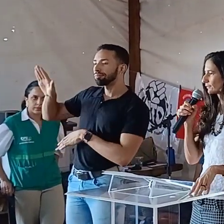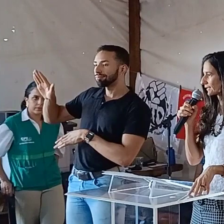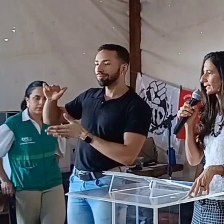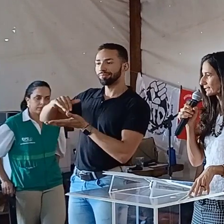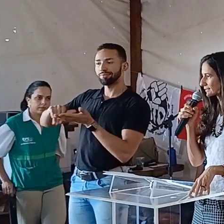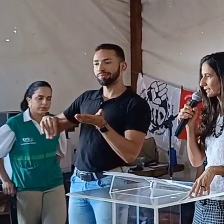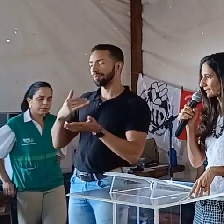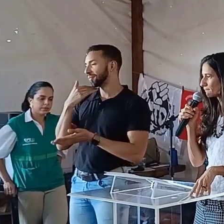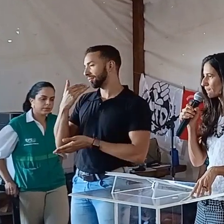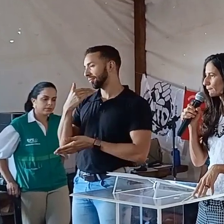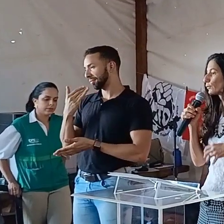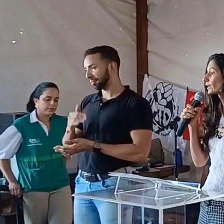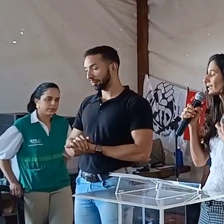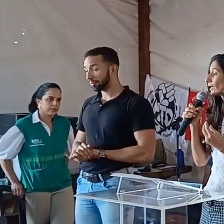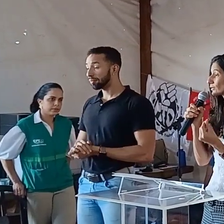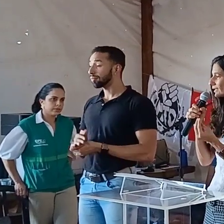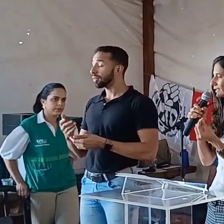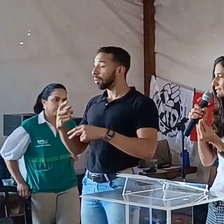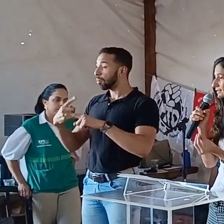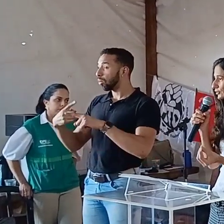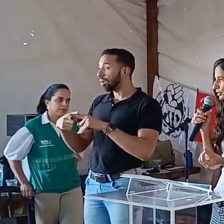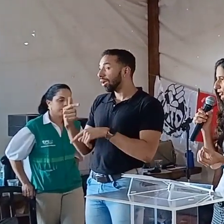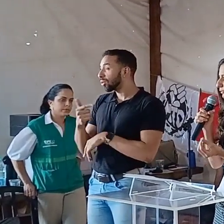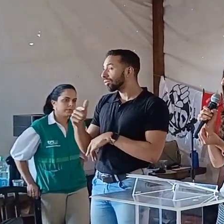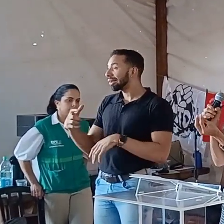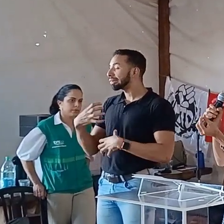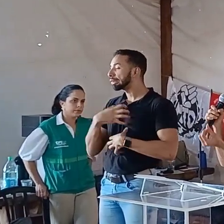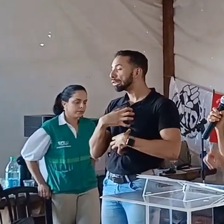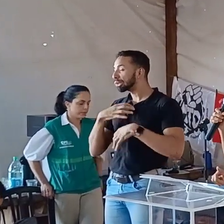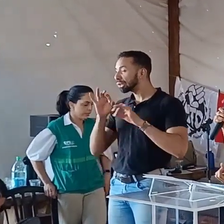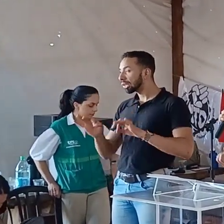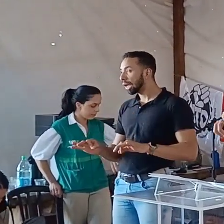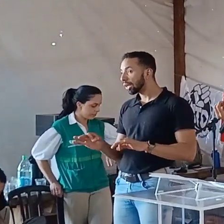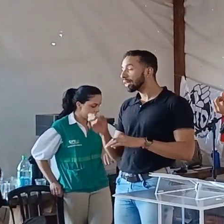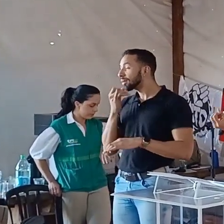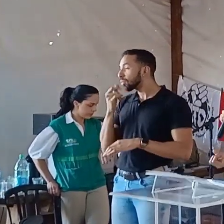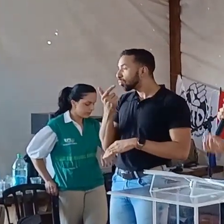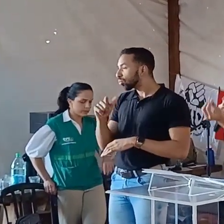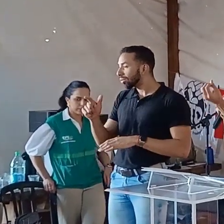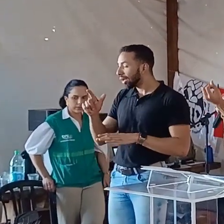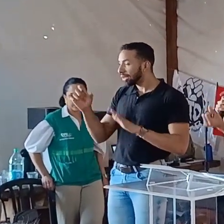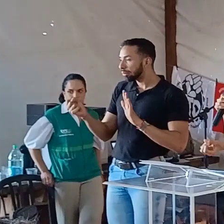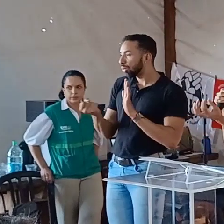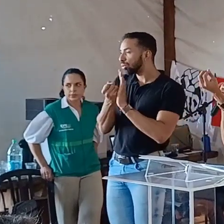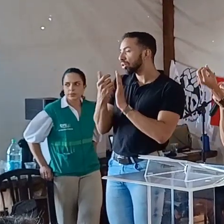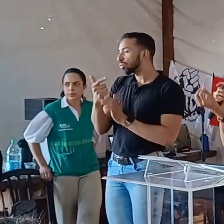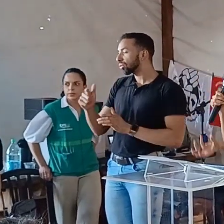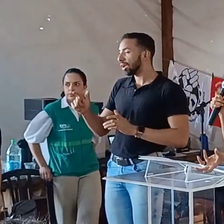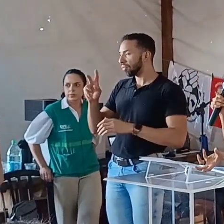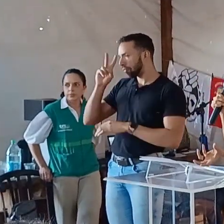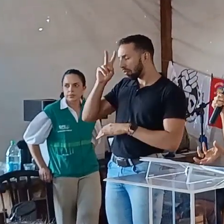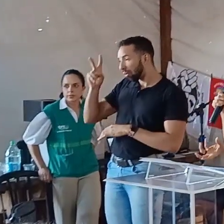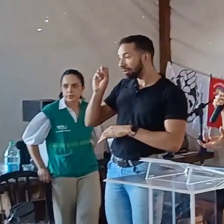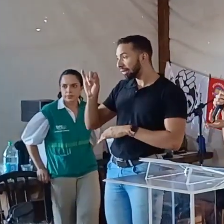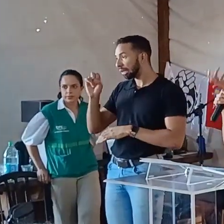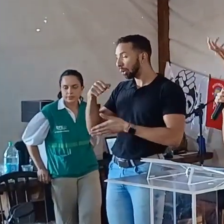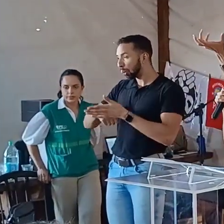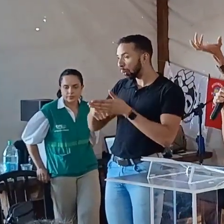sido fracassada, porque não teria sentido, não tem simbologia, não tem força, não tem luta, não